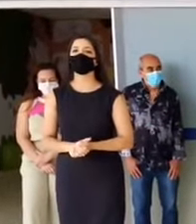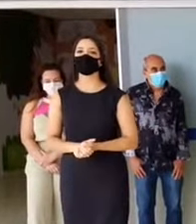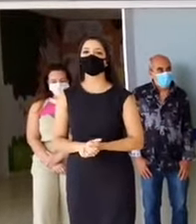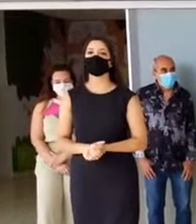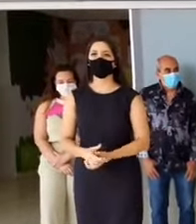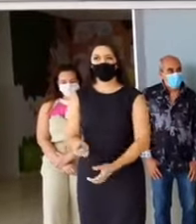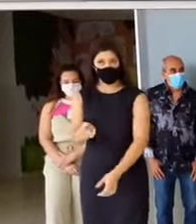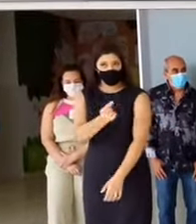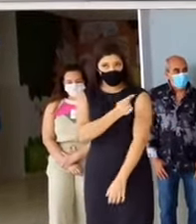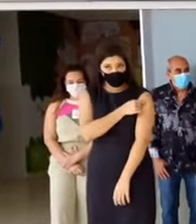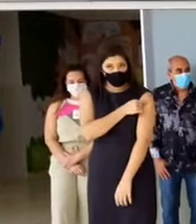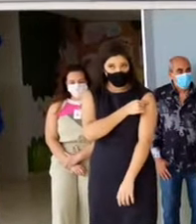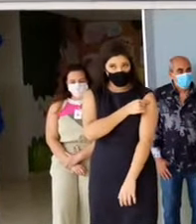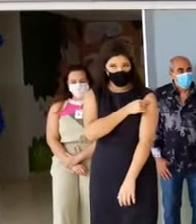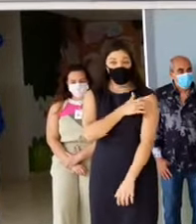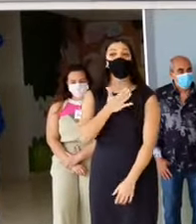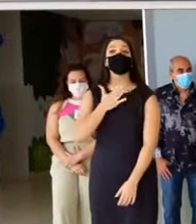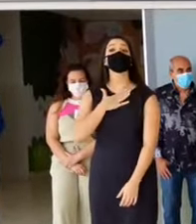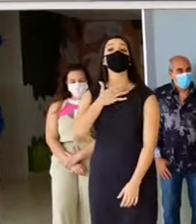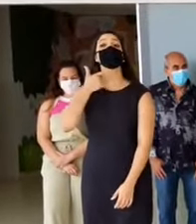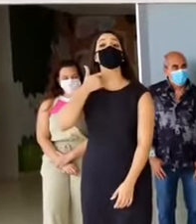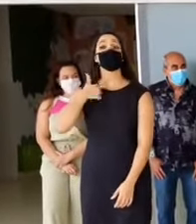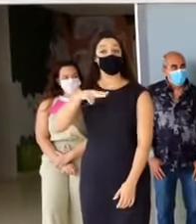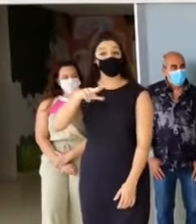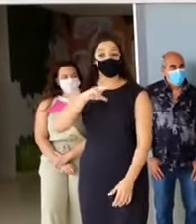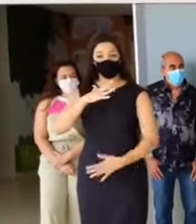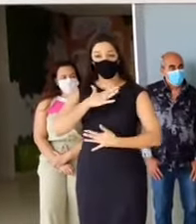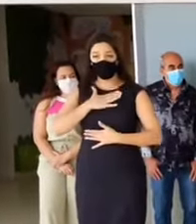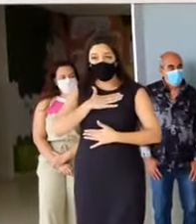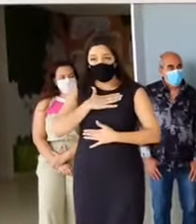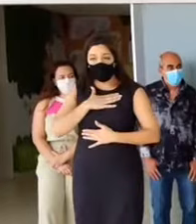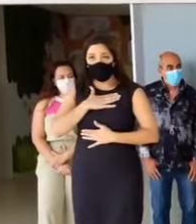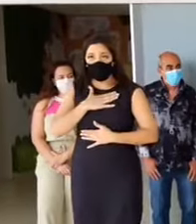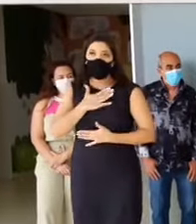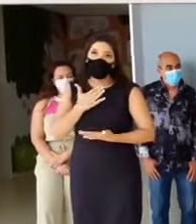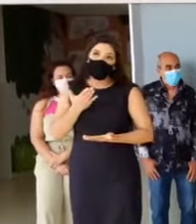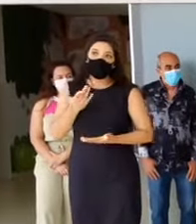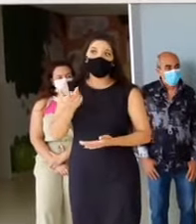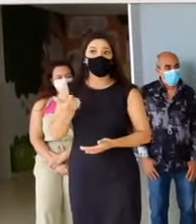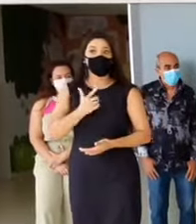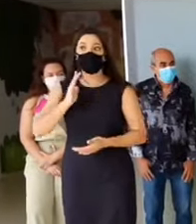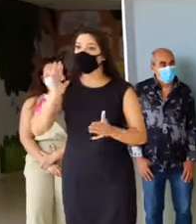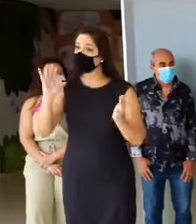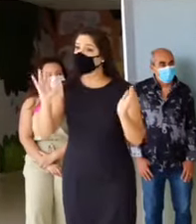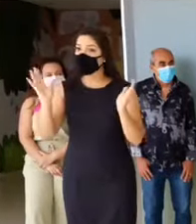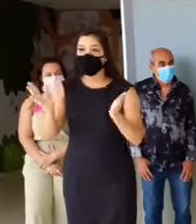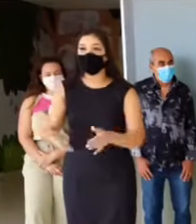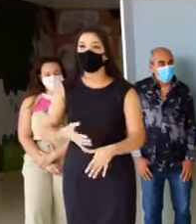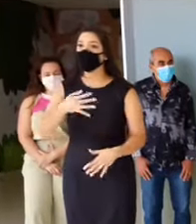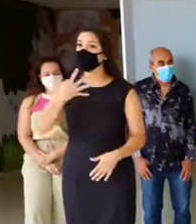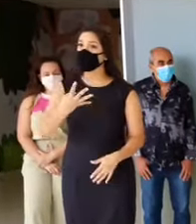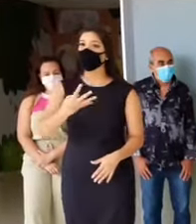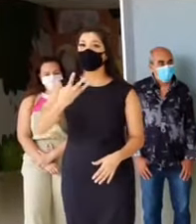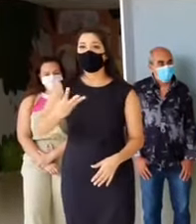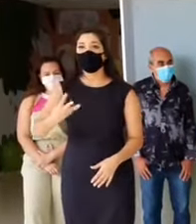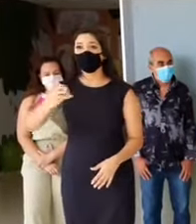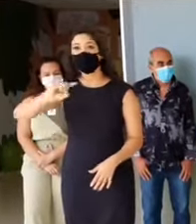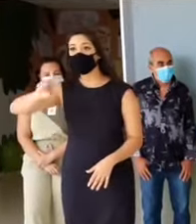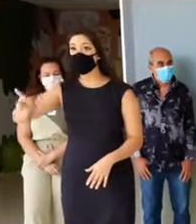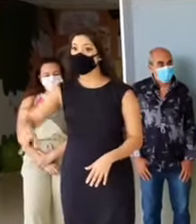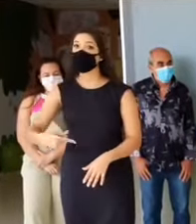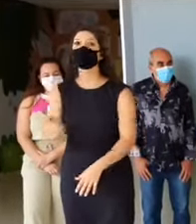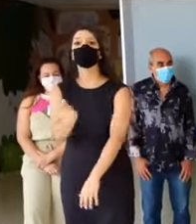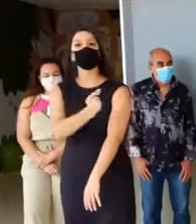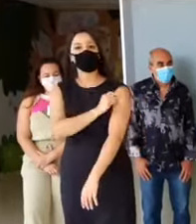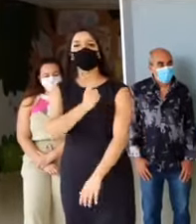É uma vacina que, na vontade minha, pessoal, nós teríamos aqui no momento 440 mil doses. Foi o contrato que eu